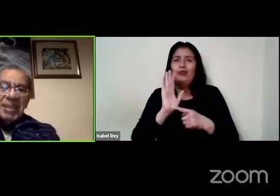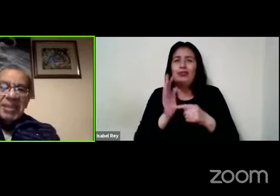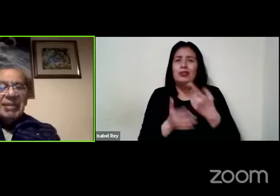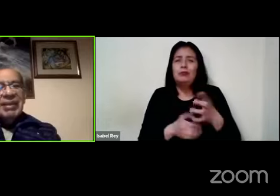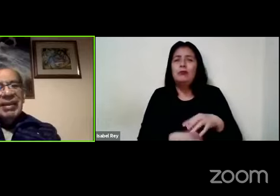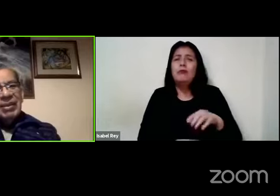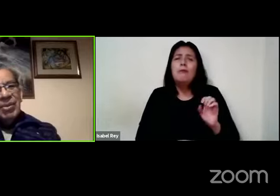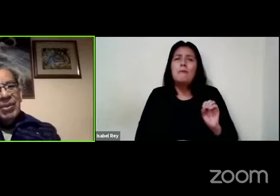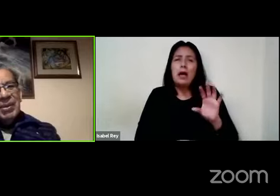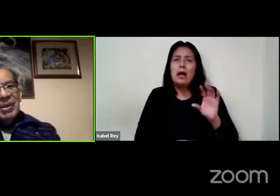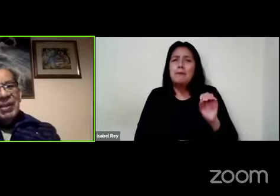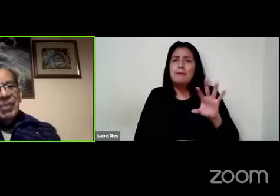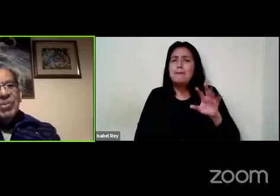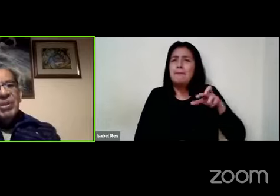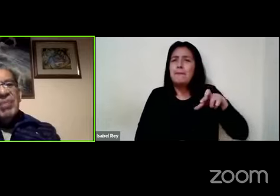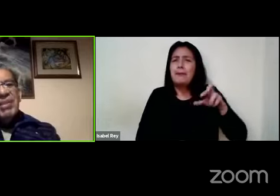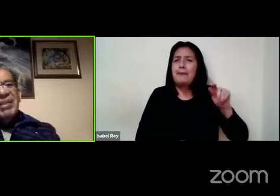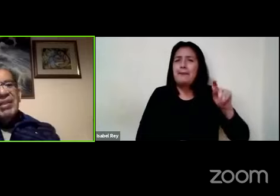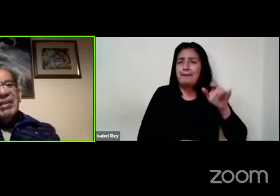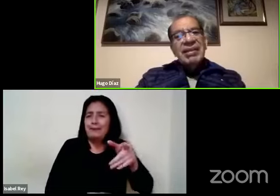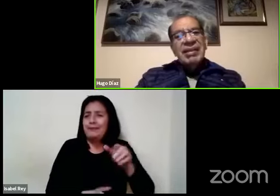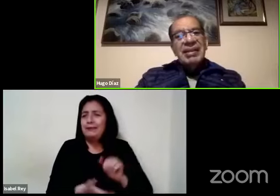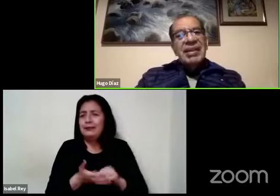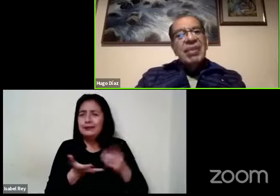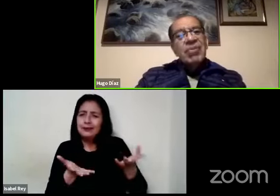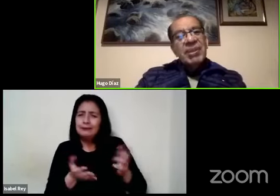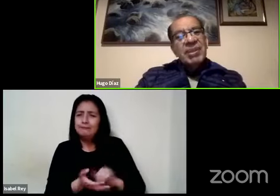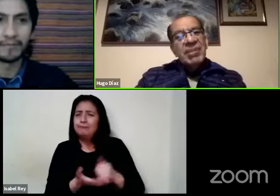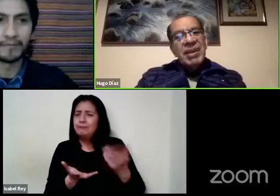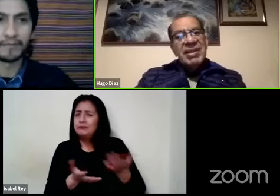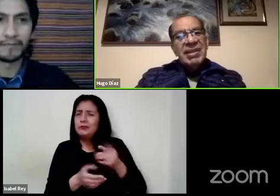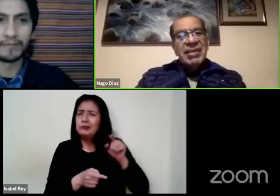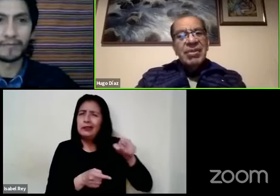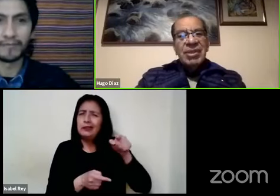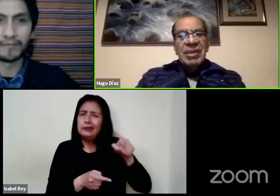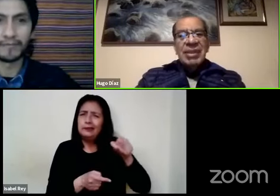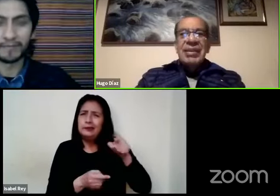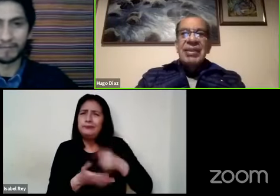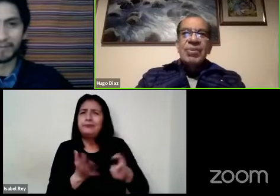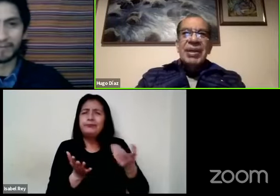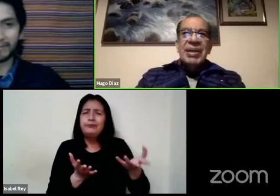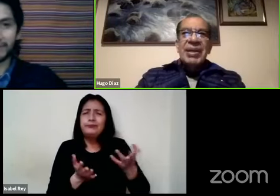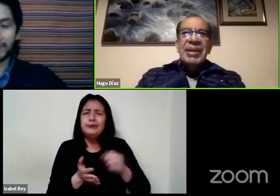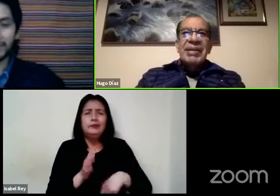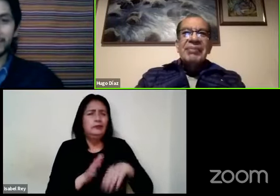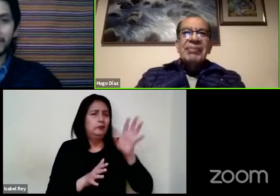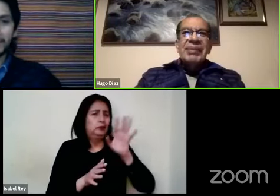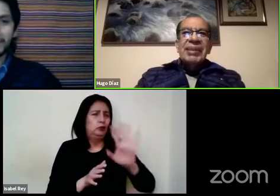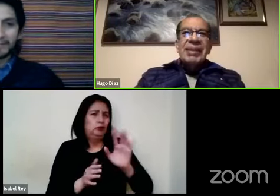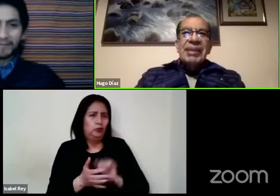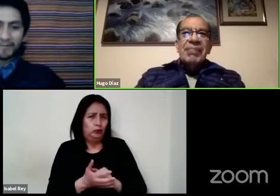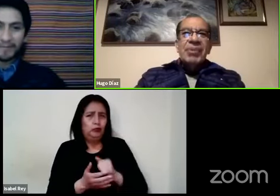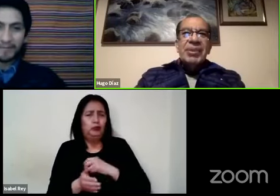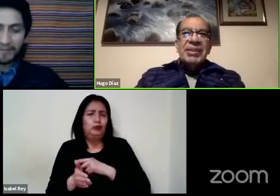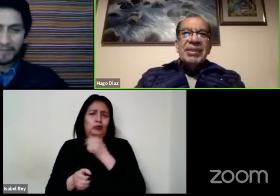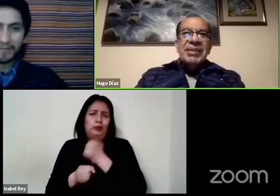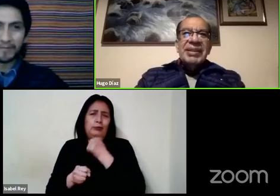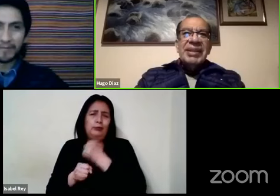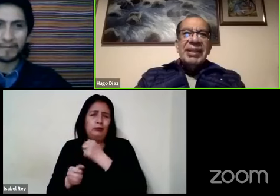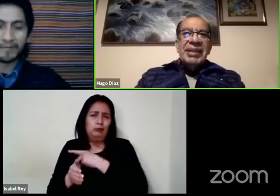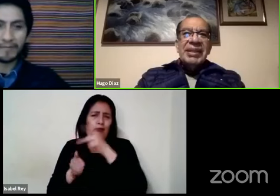PPT en donde justamente están los principales hitos de su carrera. Y